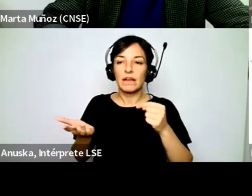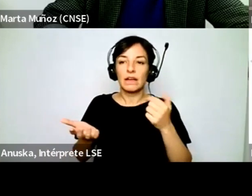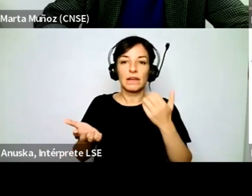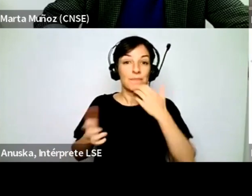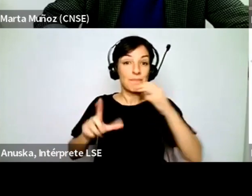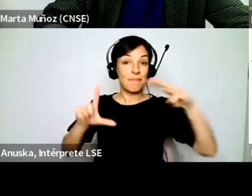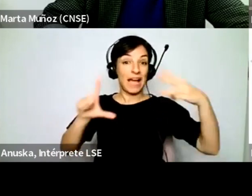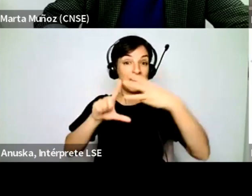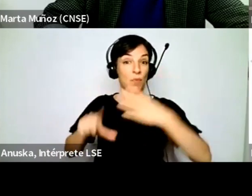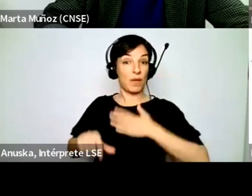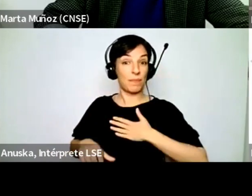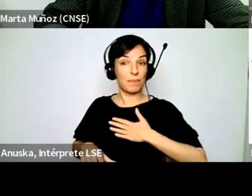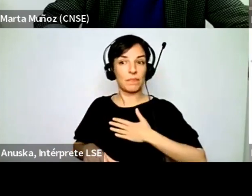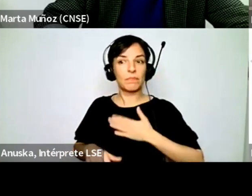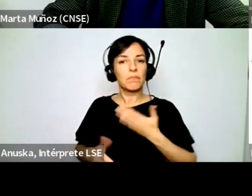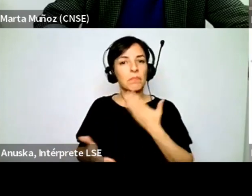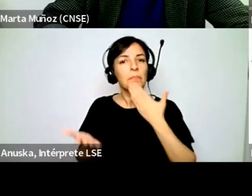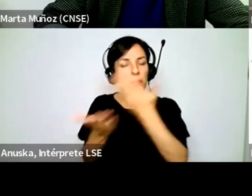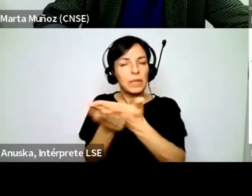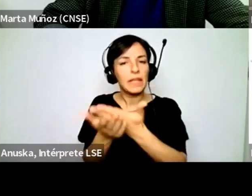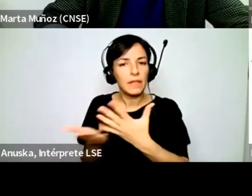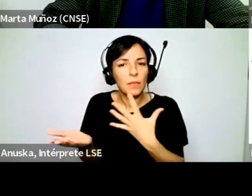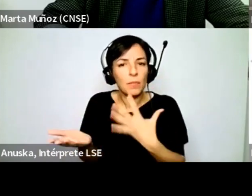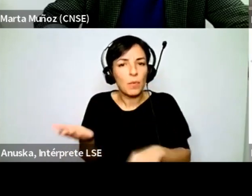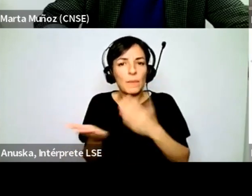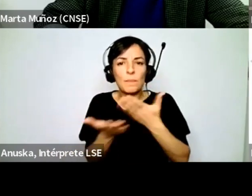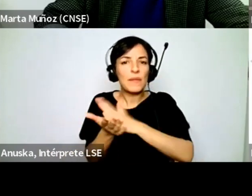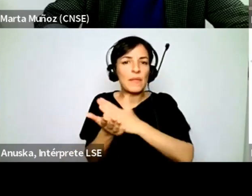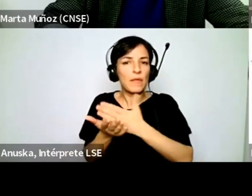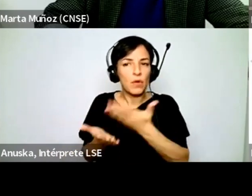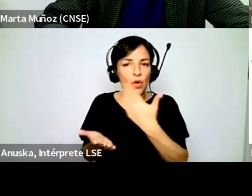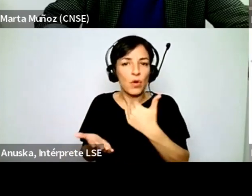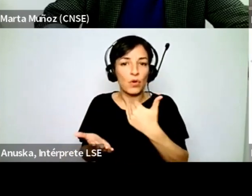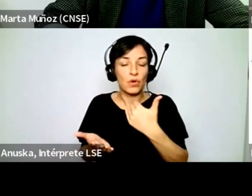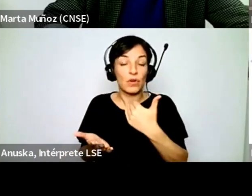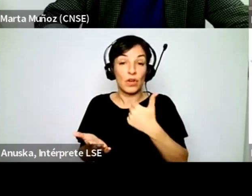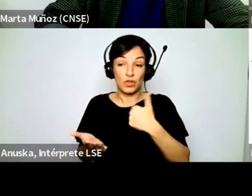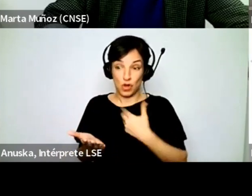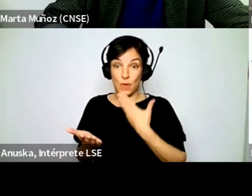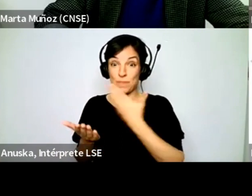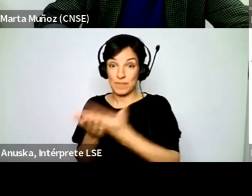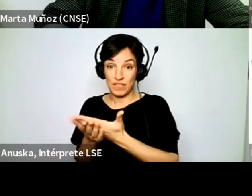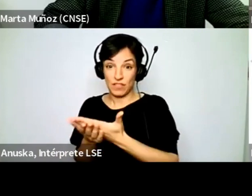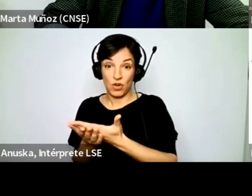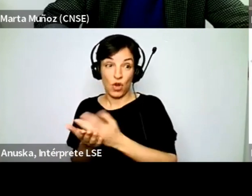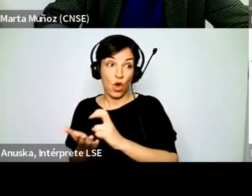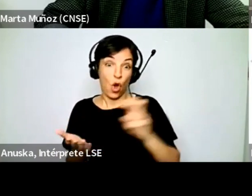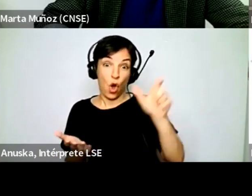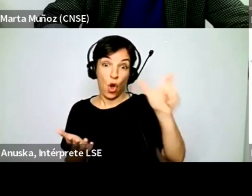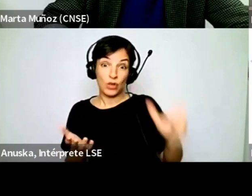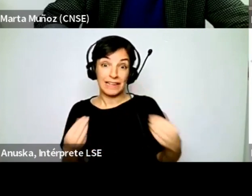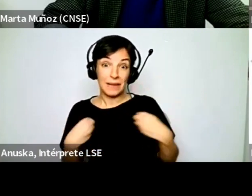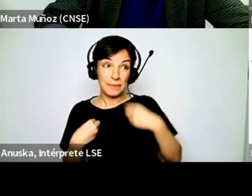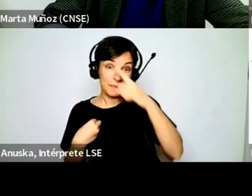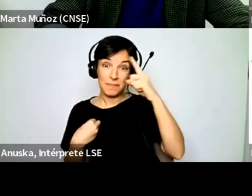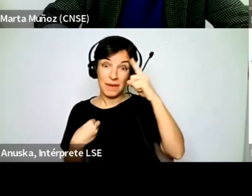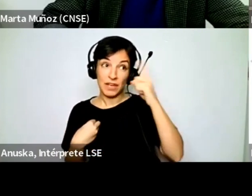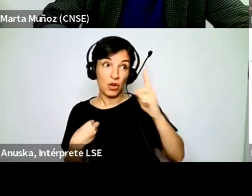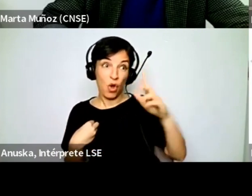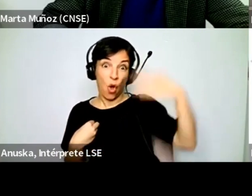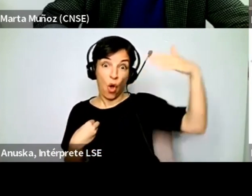la página web, se puede solicitar. Y si la otra parte tampoco está en Madrid y está en otro